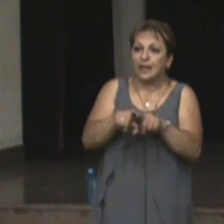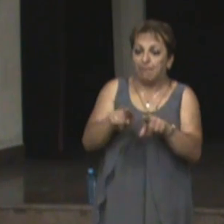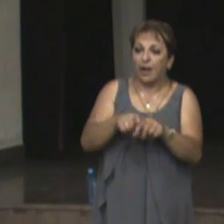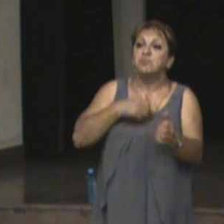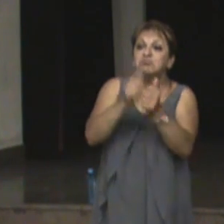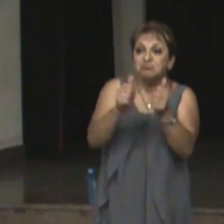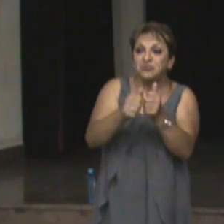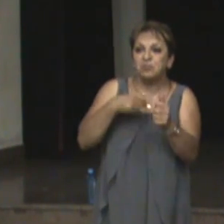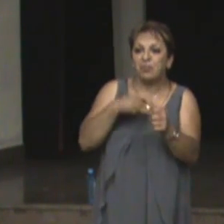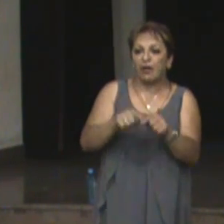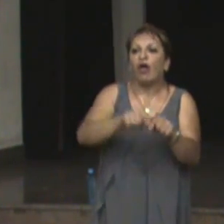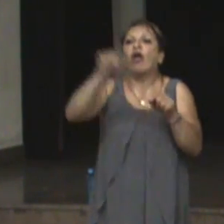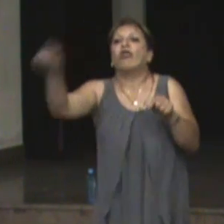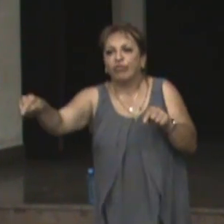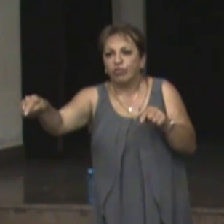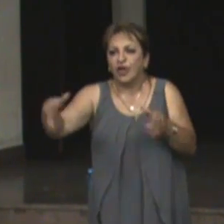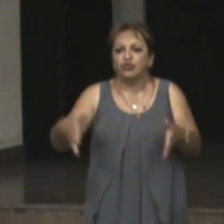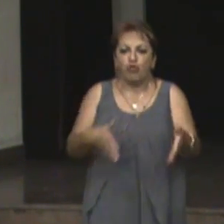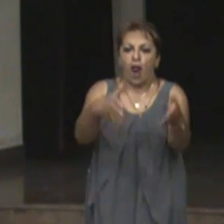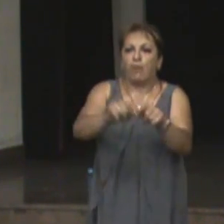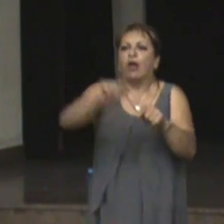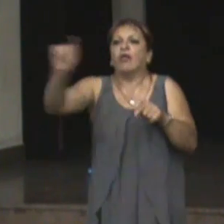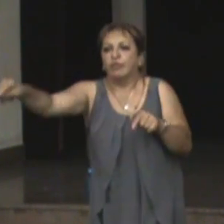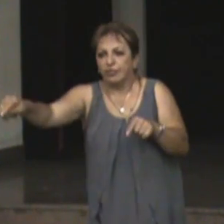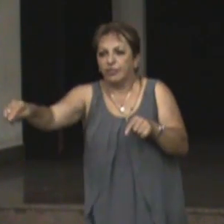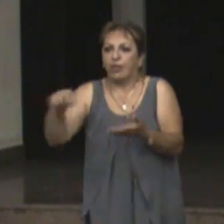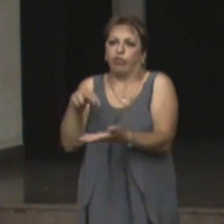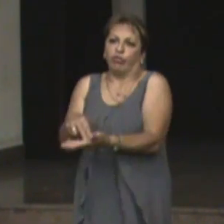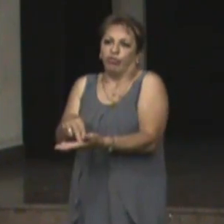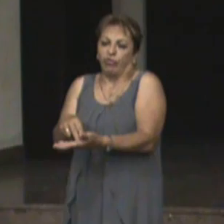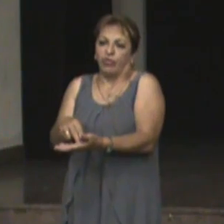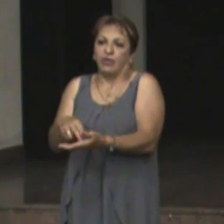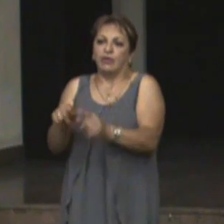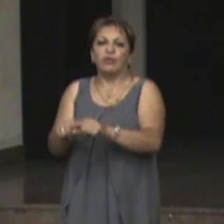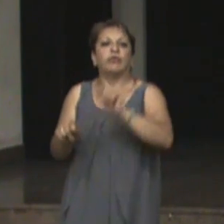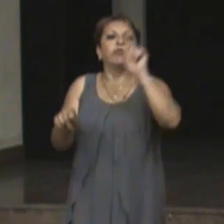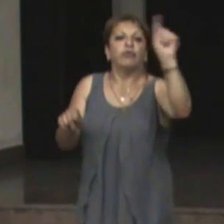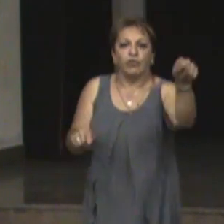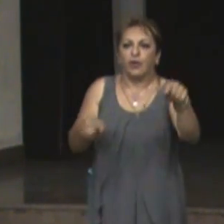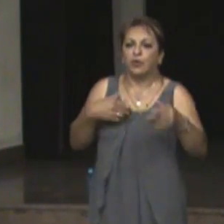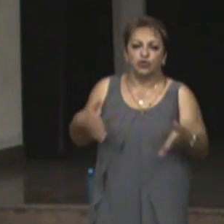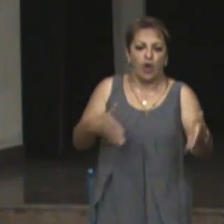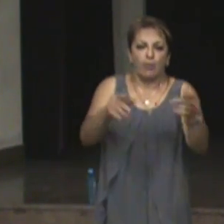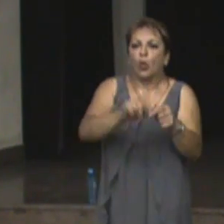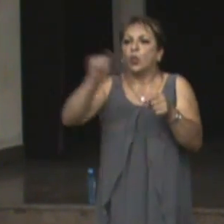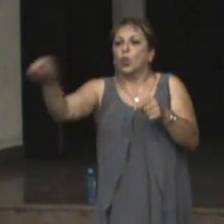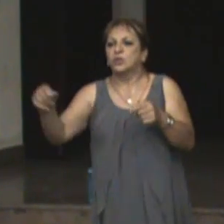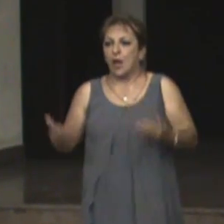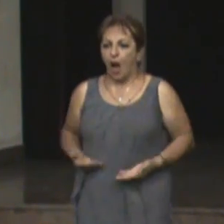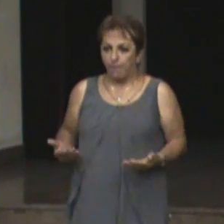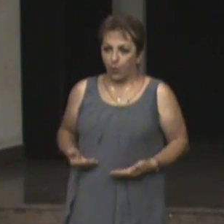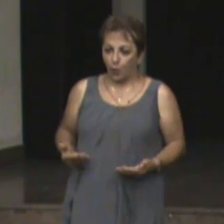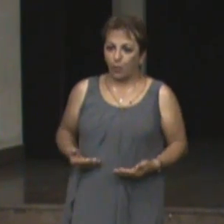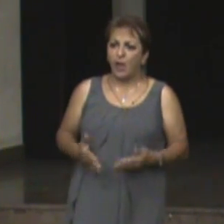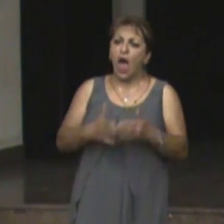հաճախ մենք գտնում ենք ճանապարհի դուրս, ճանապարհի եզերքին, կամ ապրում ենք ճանապարհից դուրս, իրականում ես